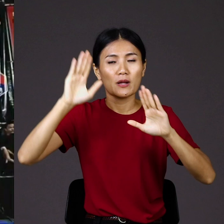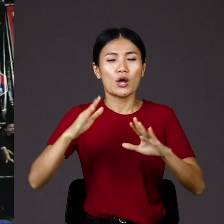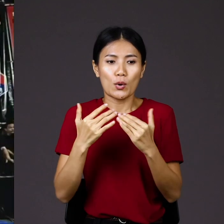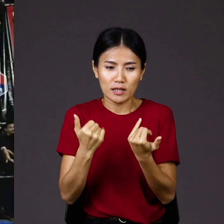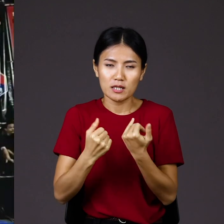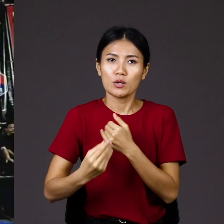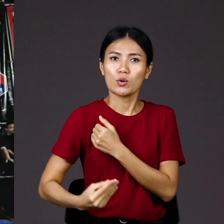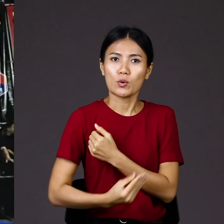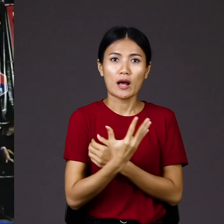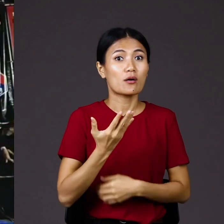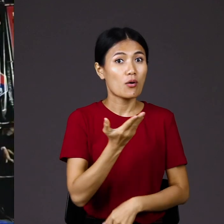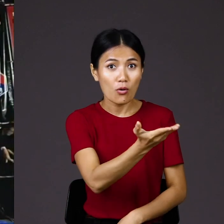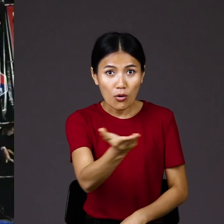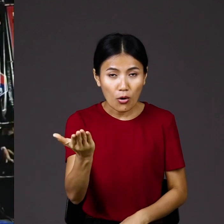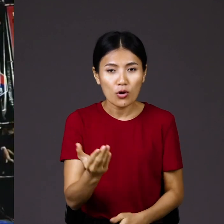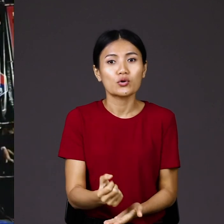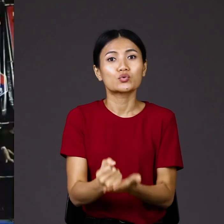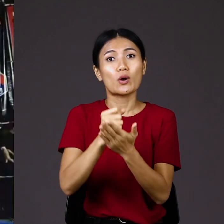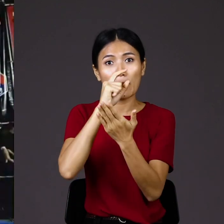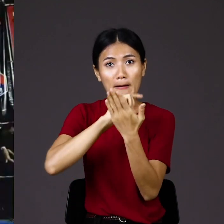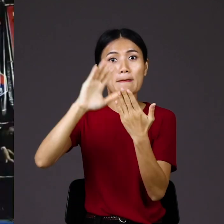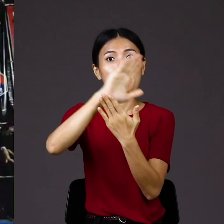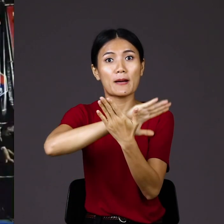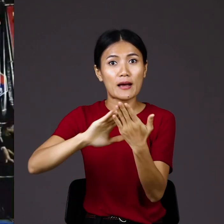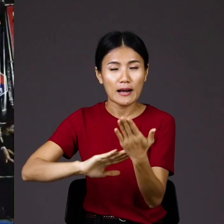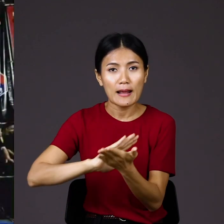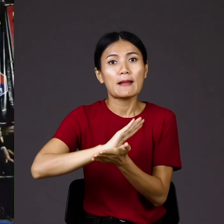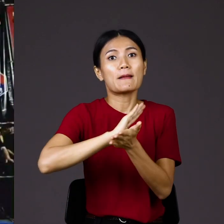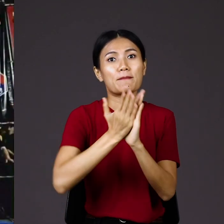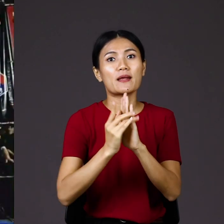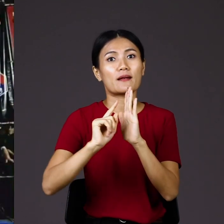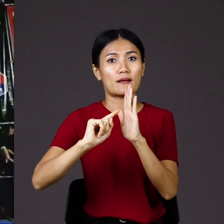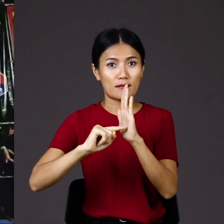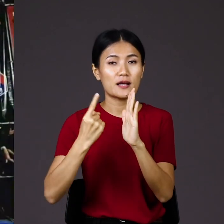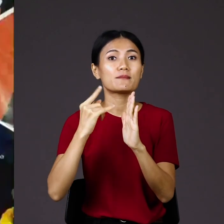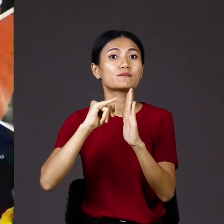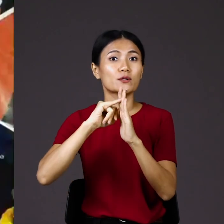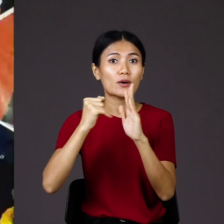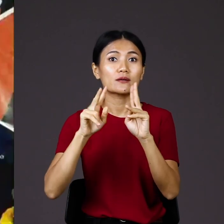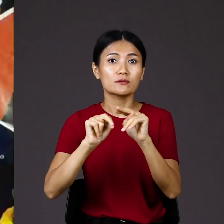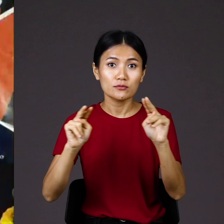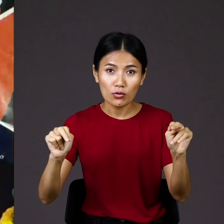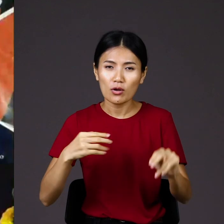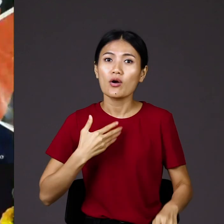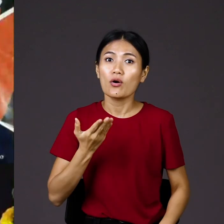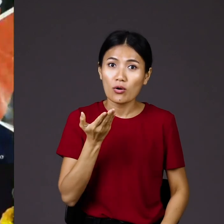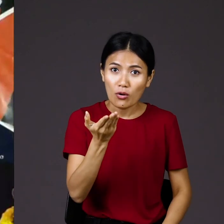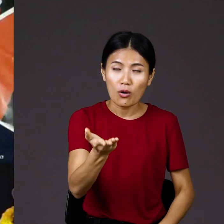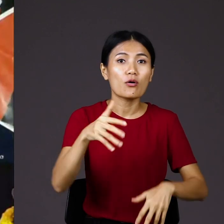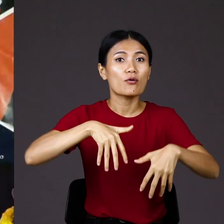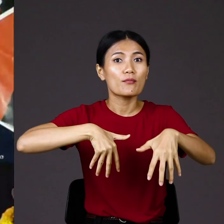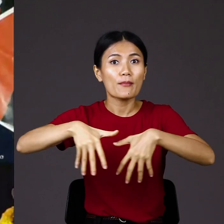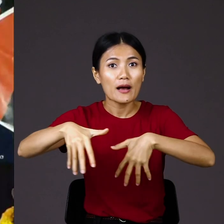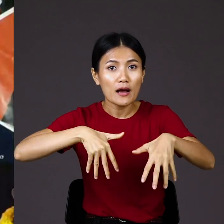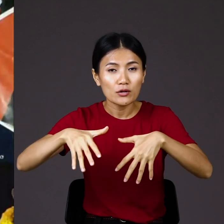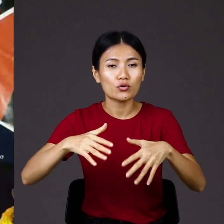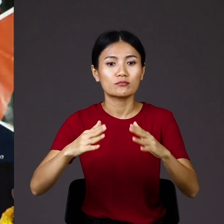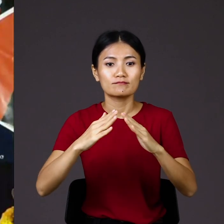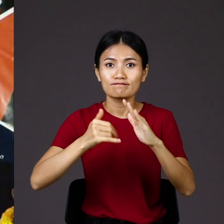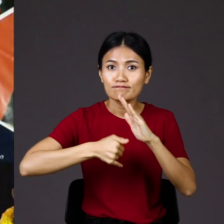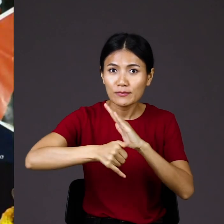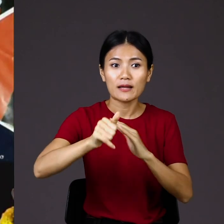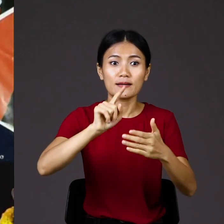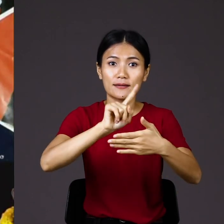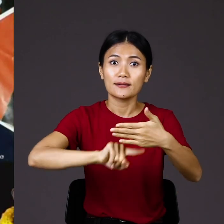ไตยครั้งนี้ขอโอกาสครับเปลี่ยนแปลงประเทศไทยเริ่มได้ที่นนทบุรีขอพี่น้องร่วมกันออก